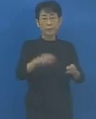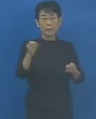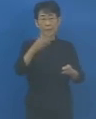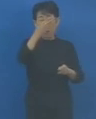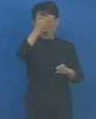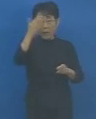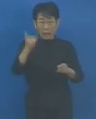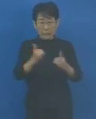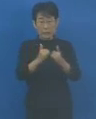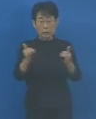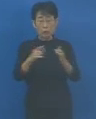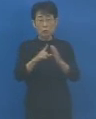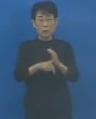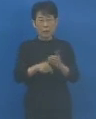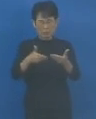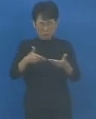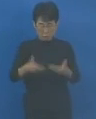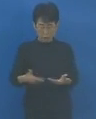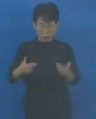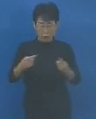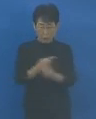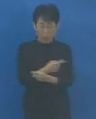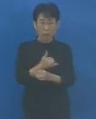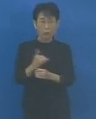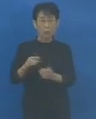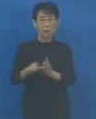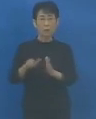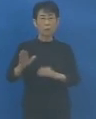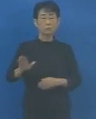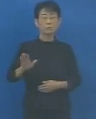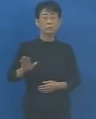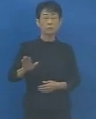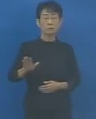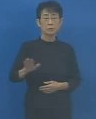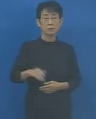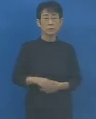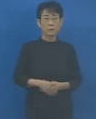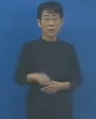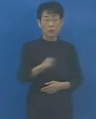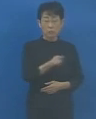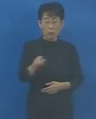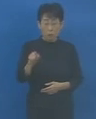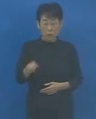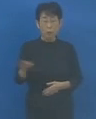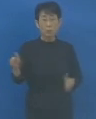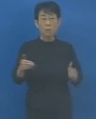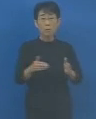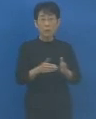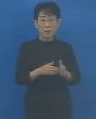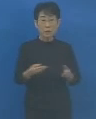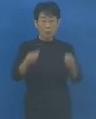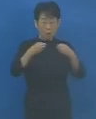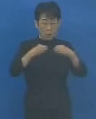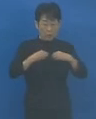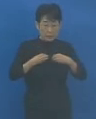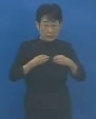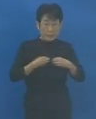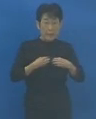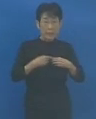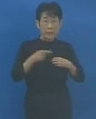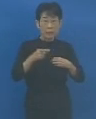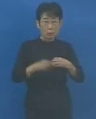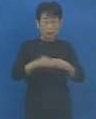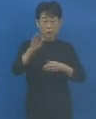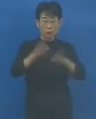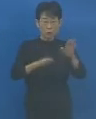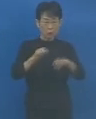であっても重症化まで進んでいくものもございますし、その辺は従来の感染よりも、厳しくなっているのではない